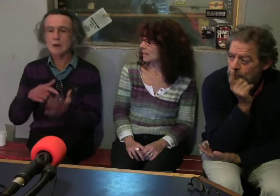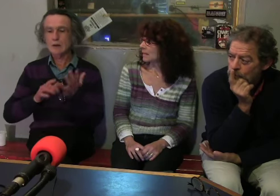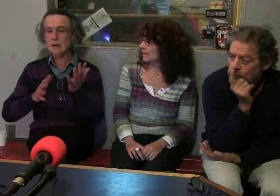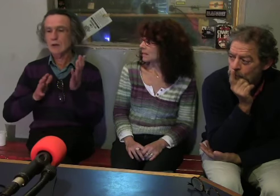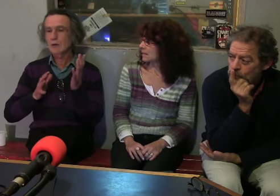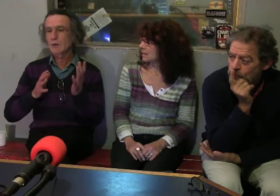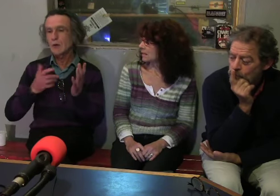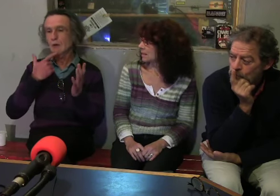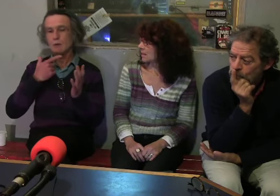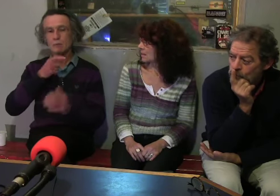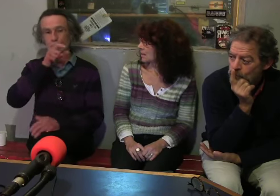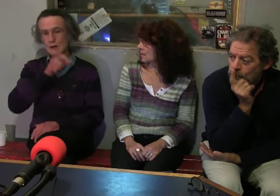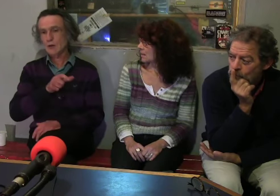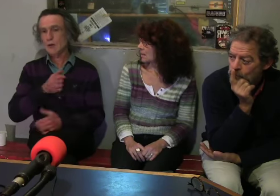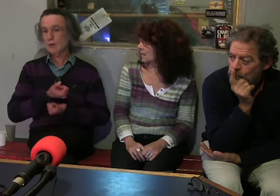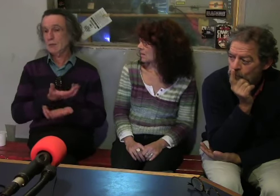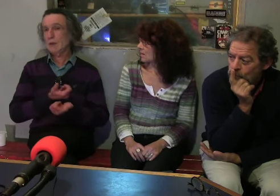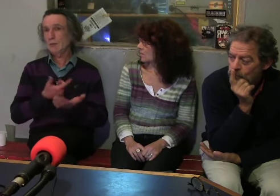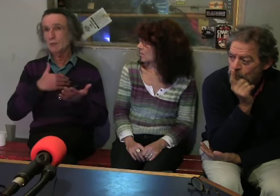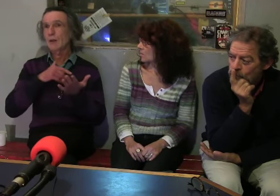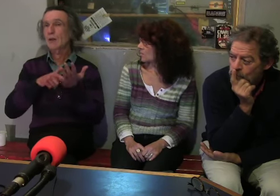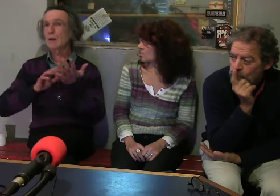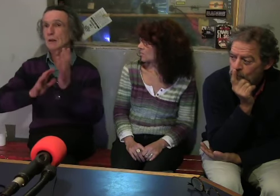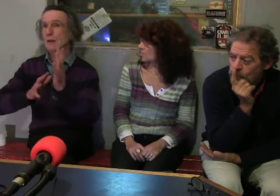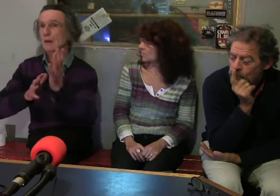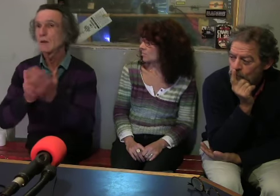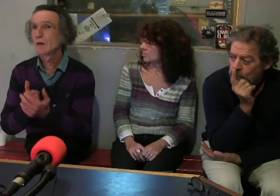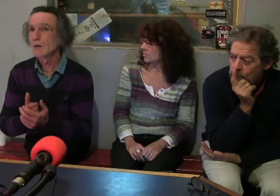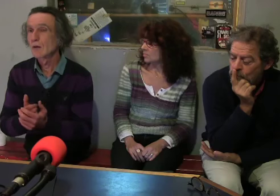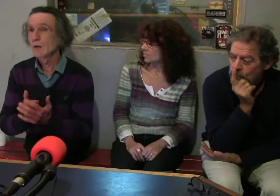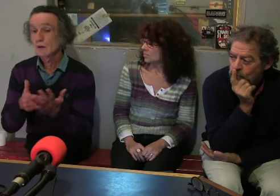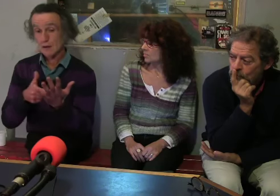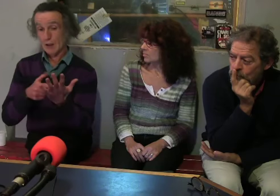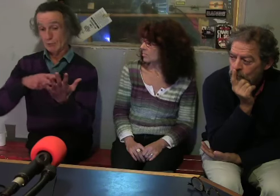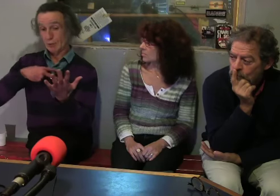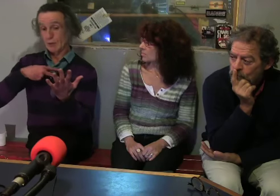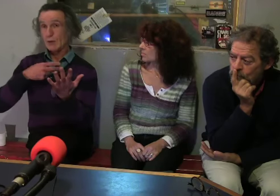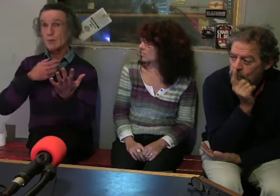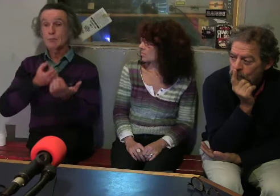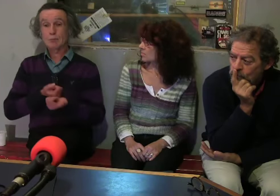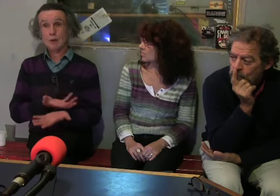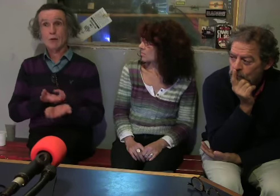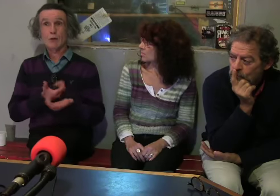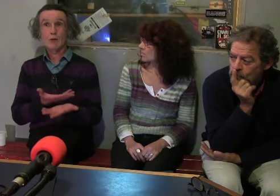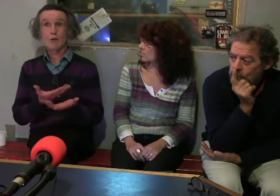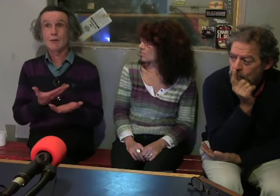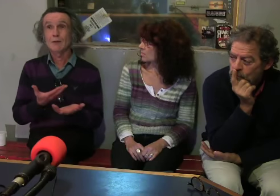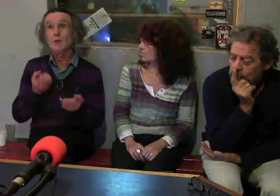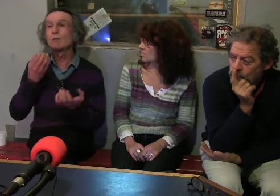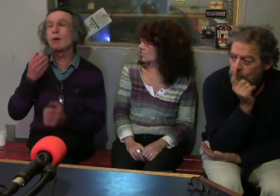Patrick. Oui. Signeur, c'est une personne qui s'exprime effectivement à la langue des signes. En langue des signes,